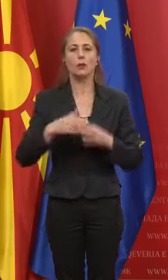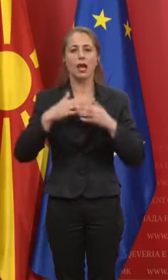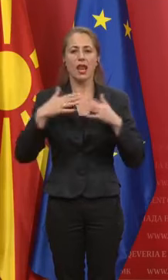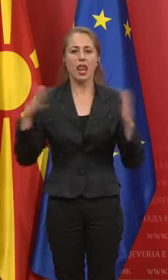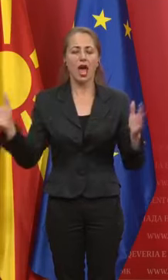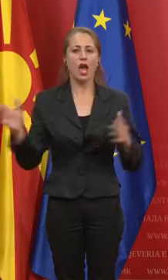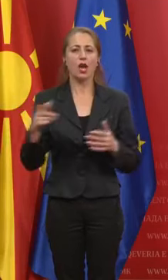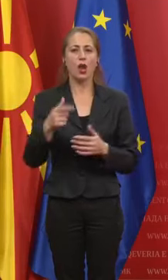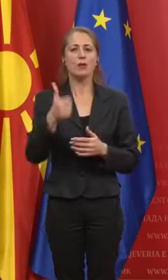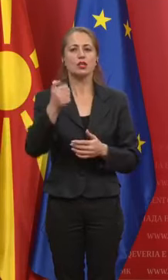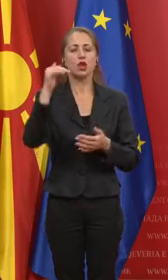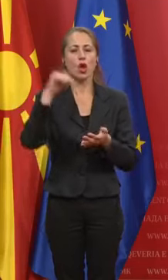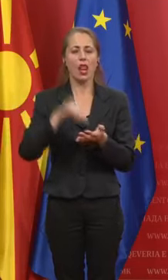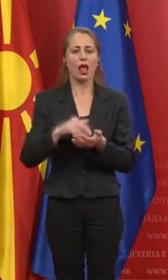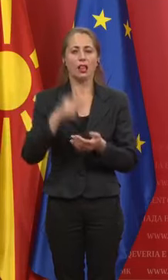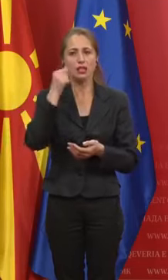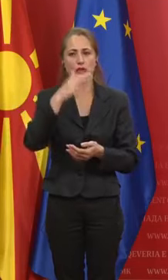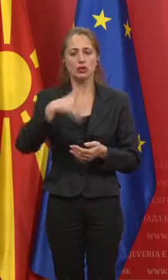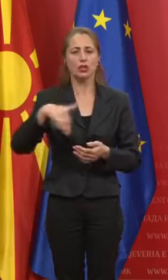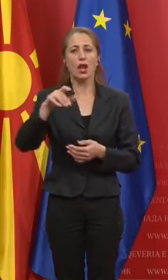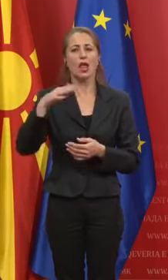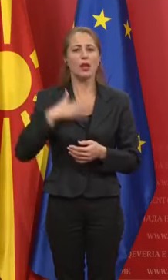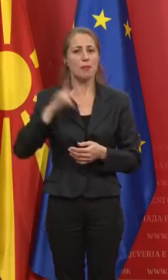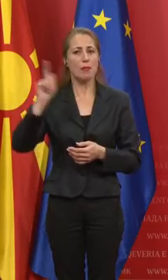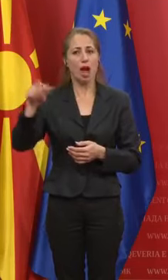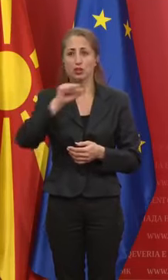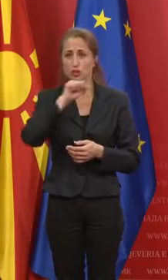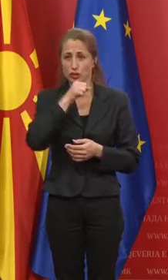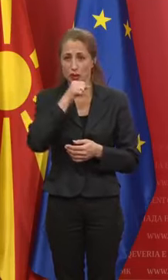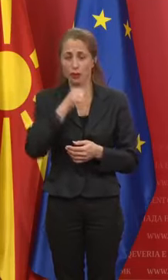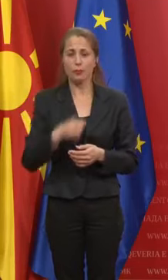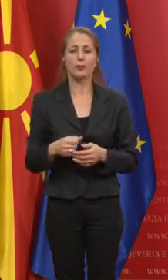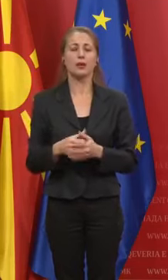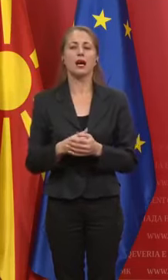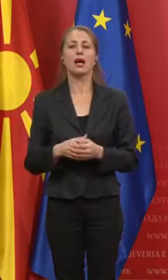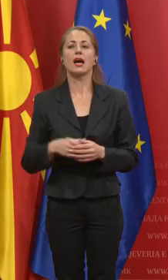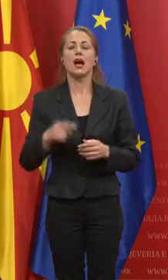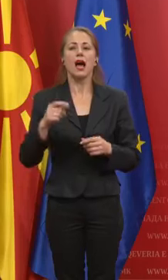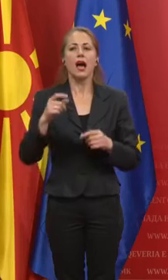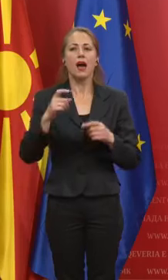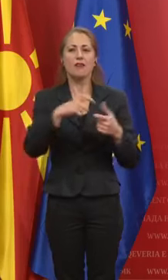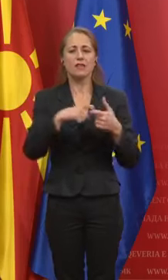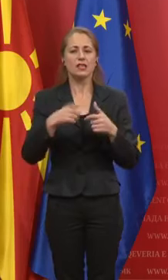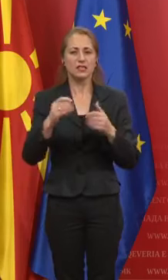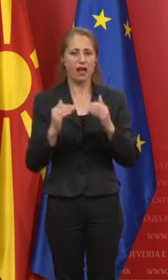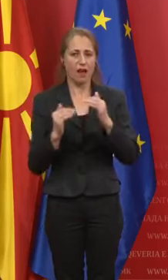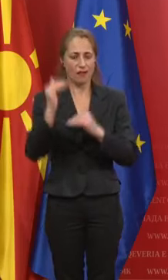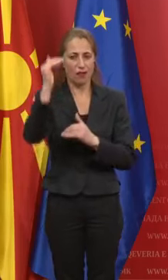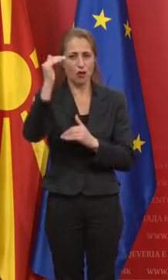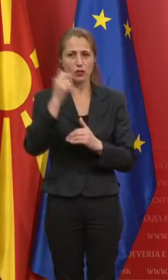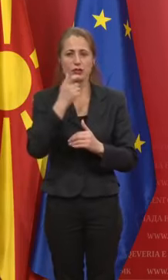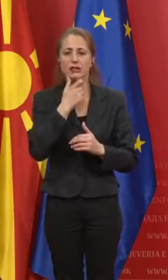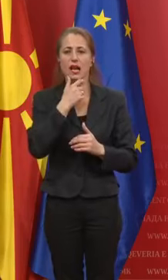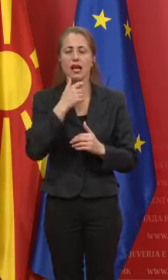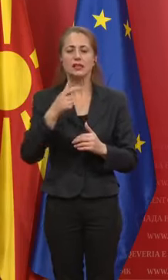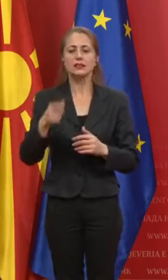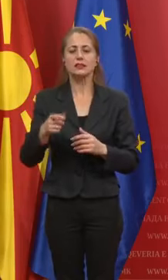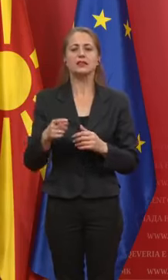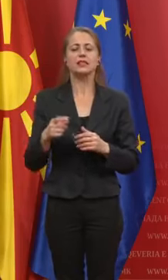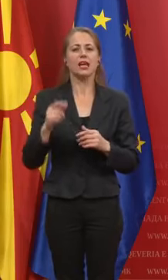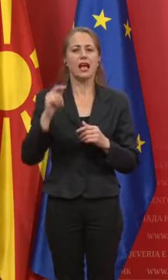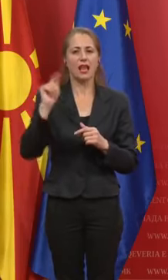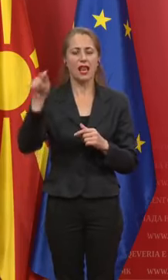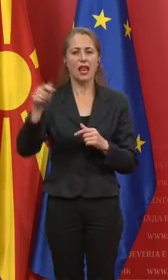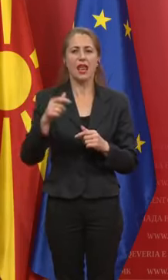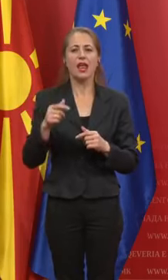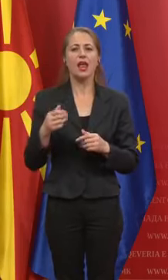на 100.000 жители има во градот Штип. Според дистрибуција по возрастни групи, од вкупниот број на случаи, натаму